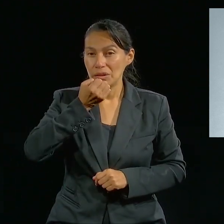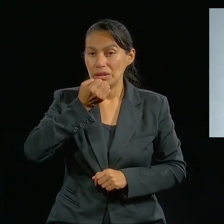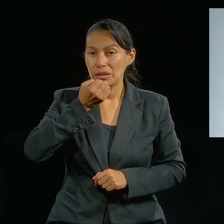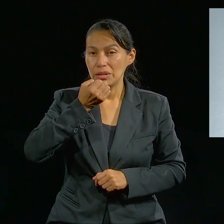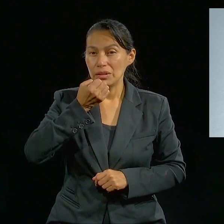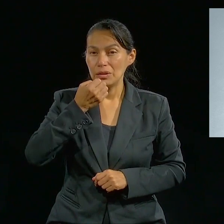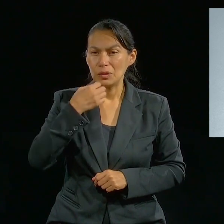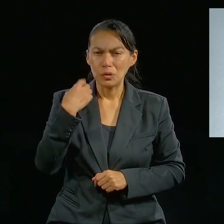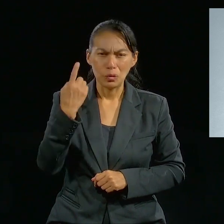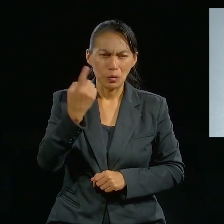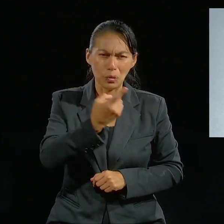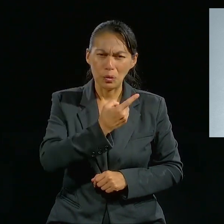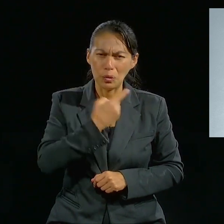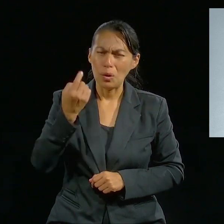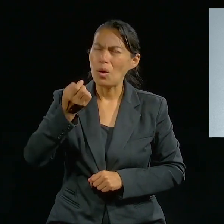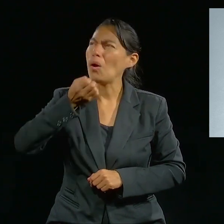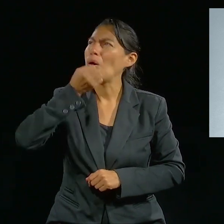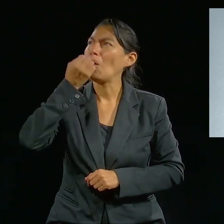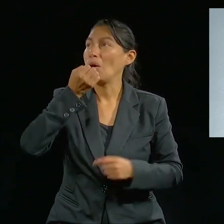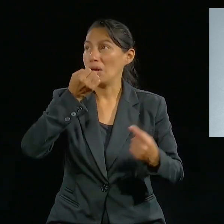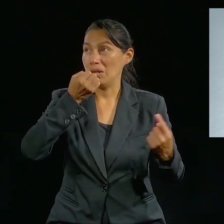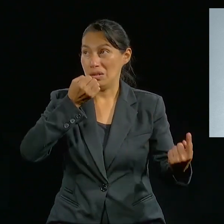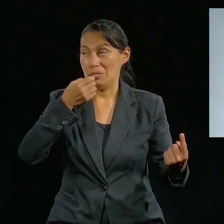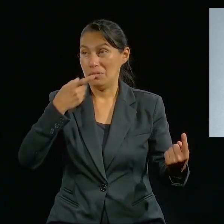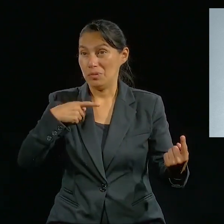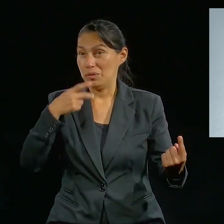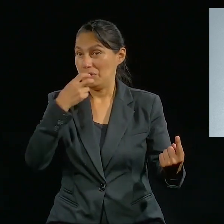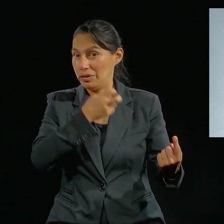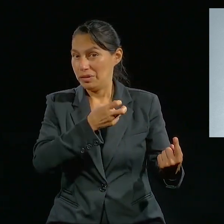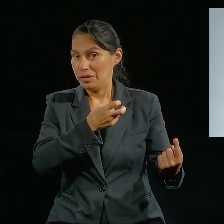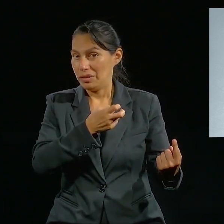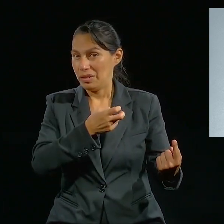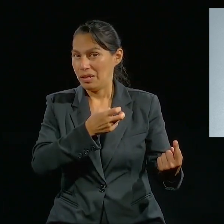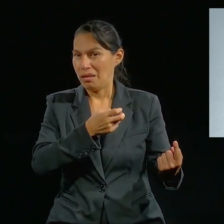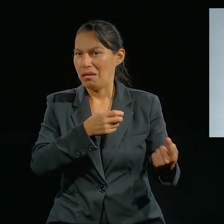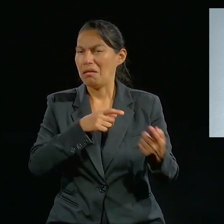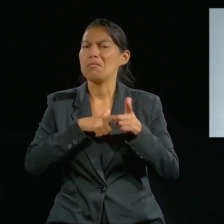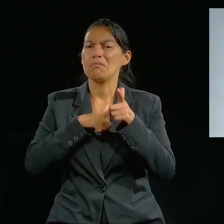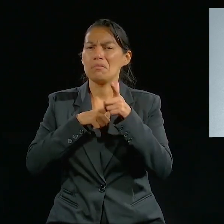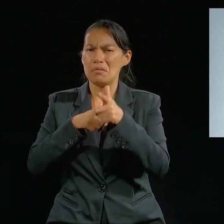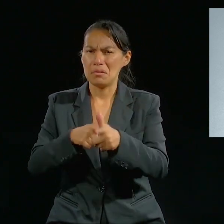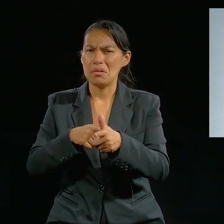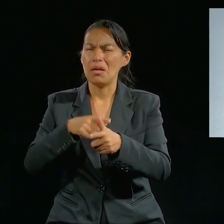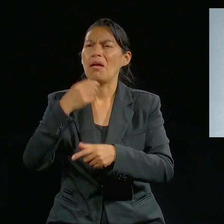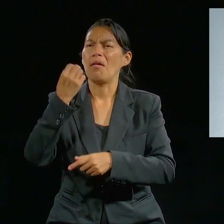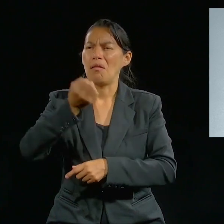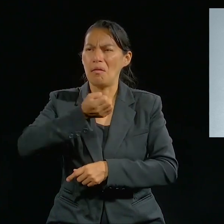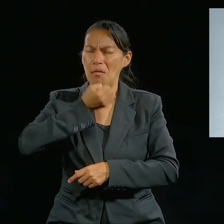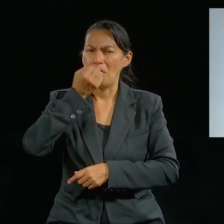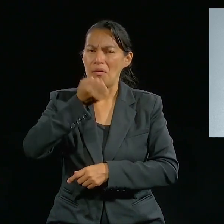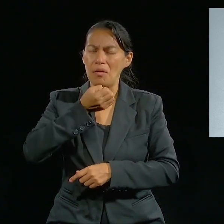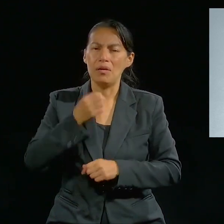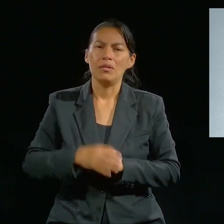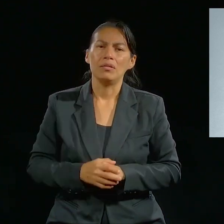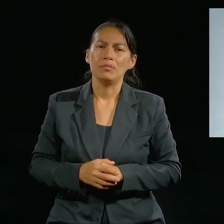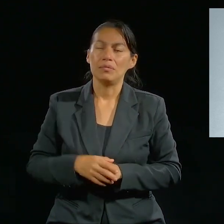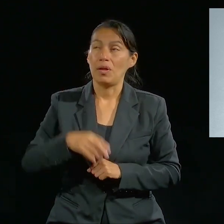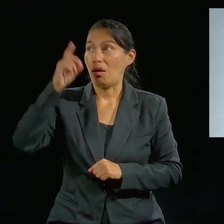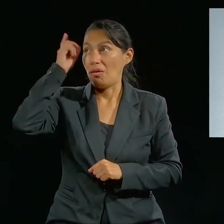se elevaron por el bienestar de esta persona están todavía en cumplimiento.